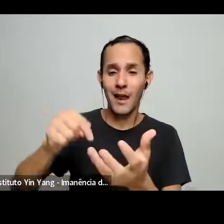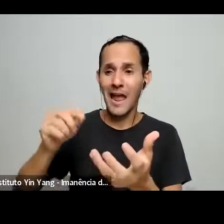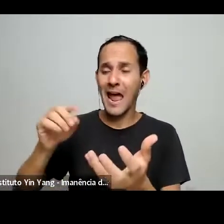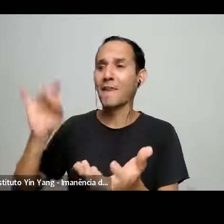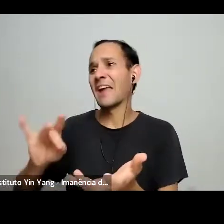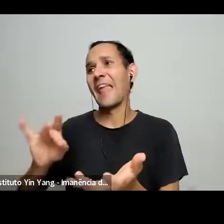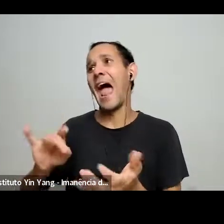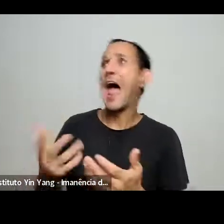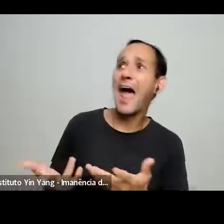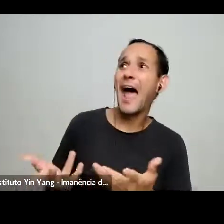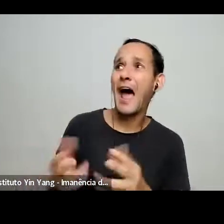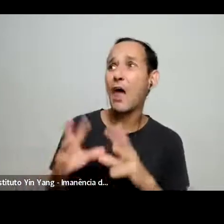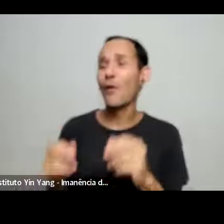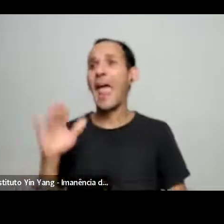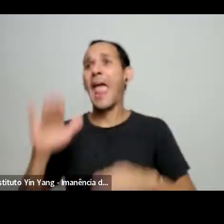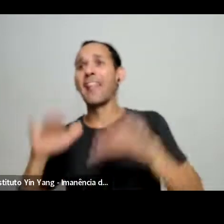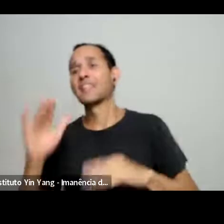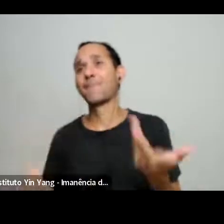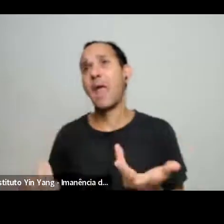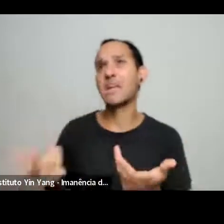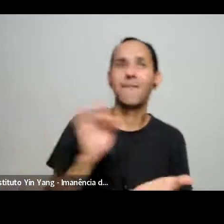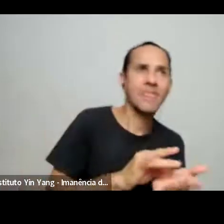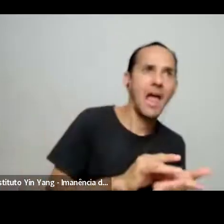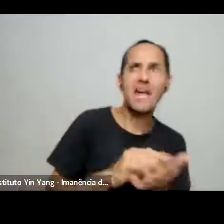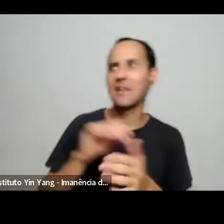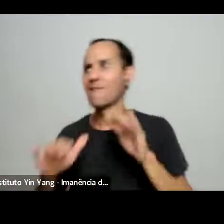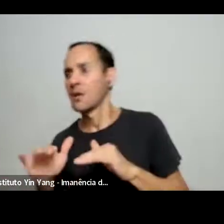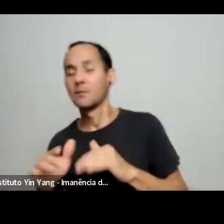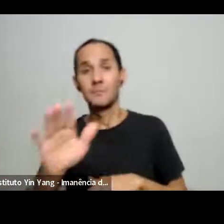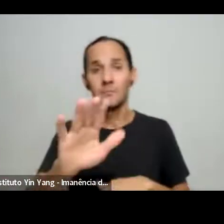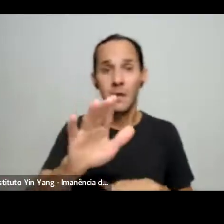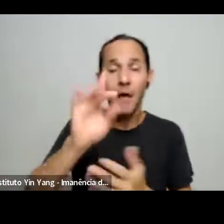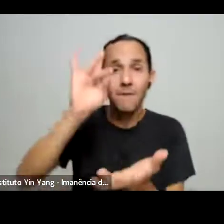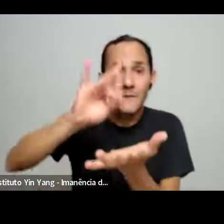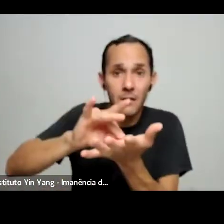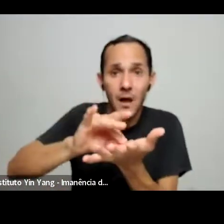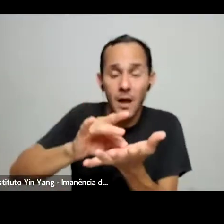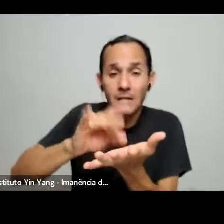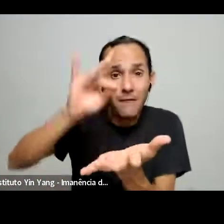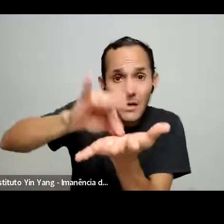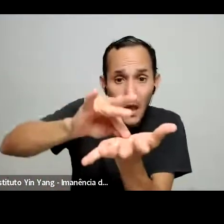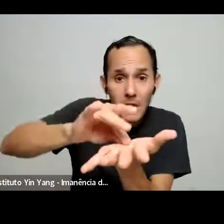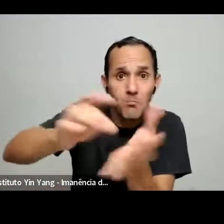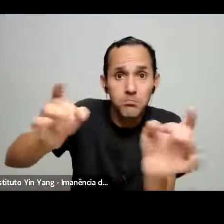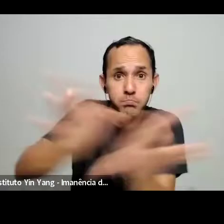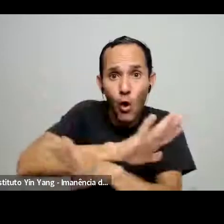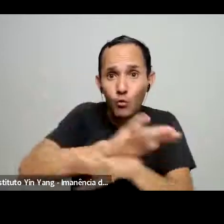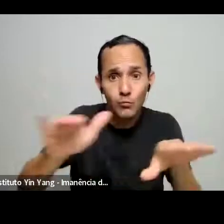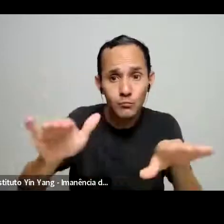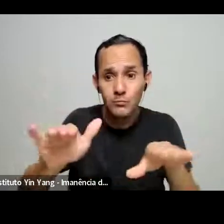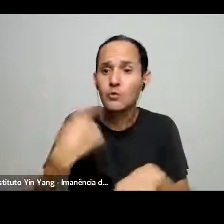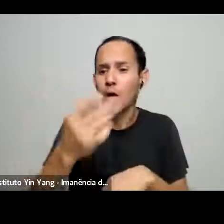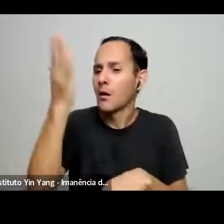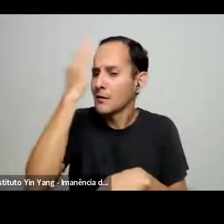relativizada. Ah, tudo é relativo? Não, gente. A verdade é um arquétipo absoluto. O que é verdade é verdade. Nós sabemos